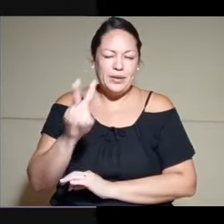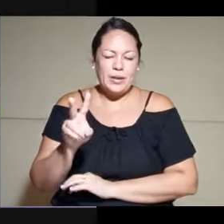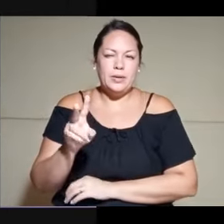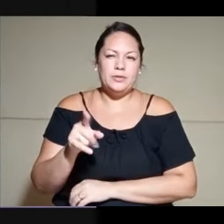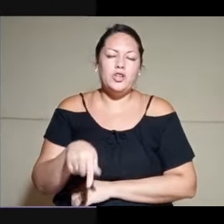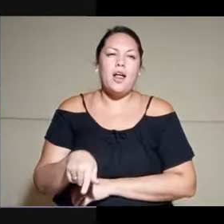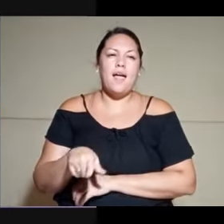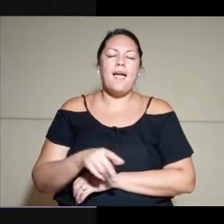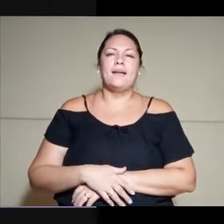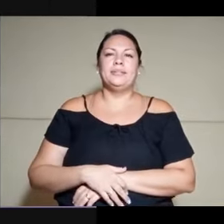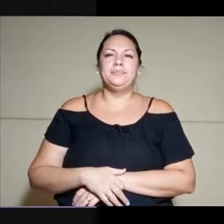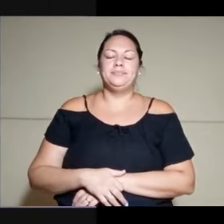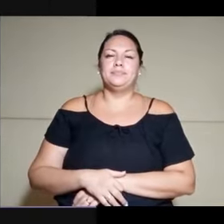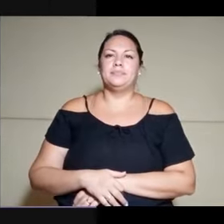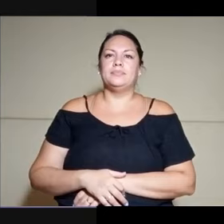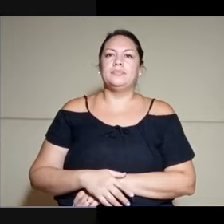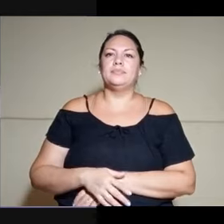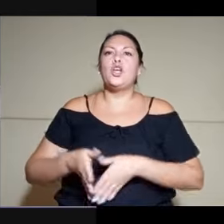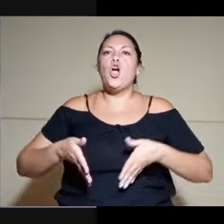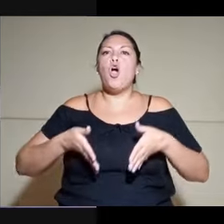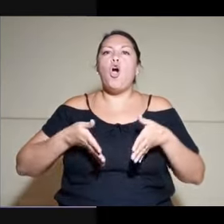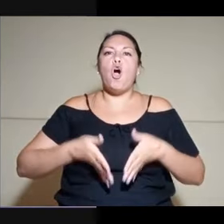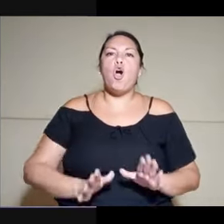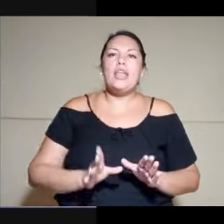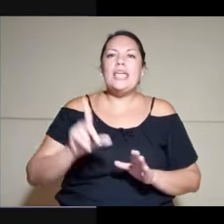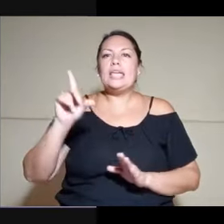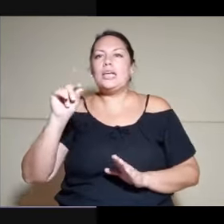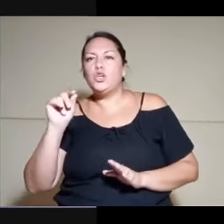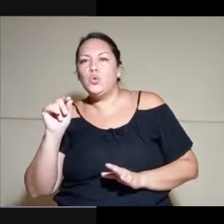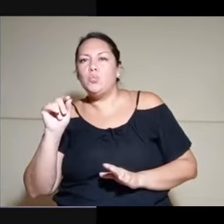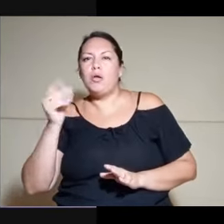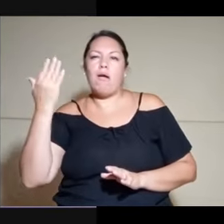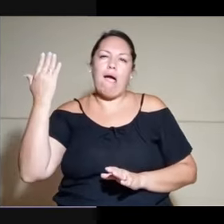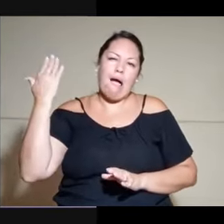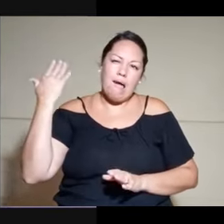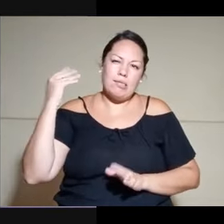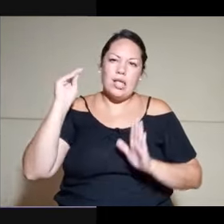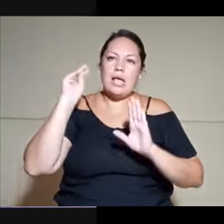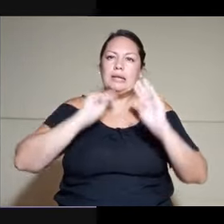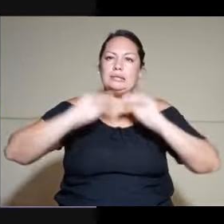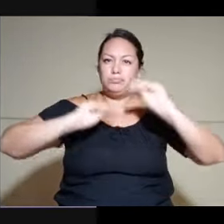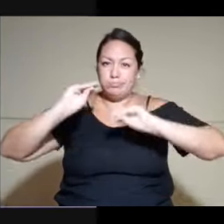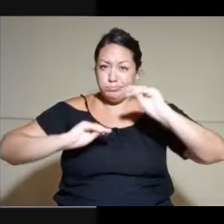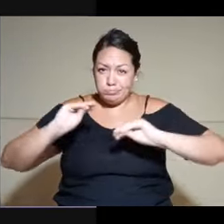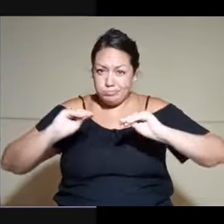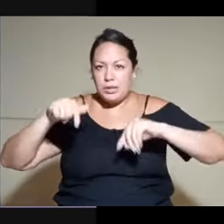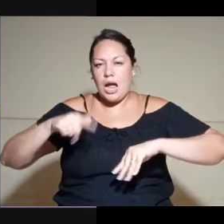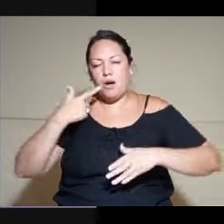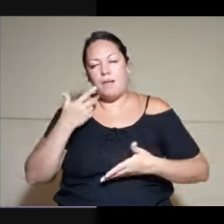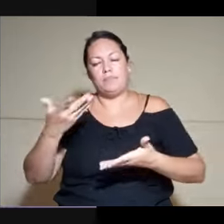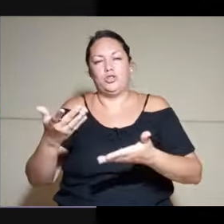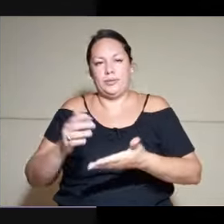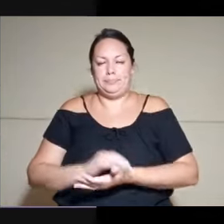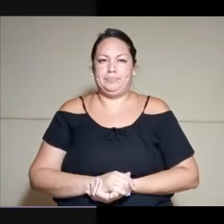tronco cerebral, ¿la hicieron? Sí, profe. Vieron que había un cuadrito con los pares craneales que ustedes tenían que poner origen,